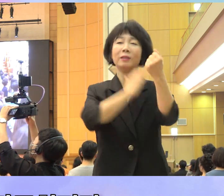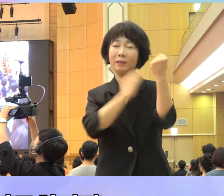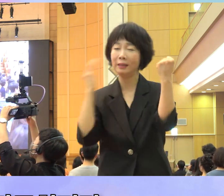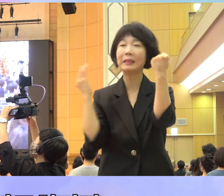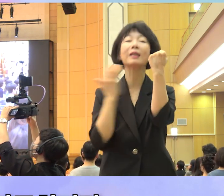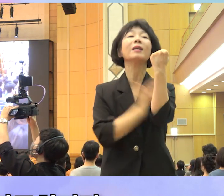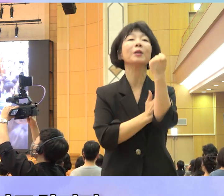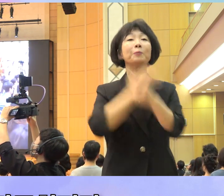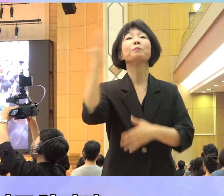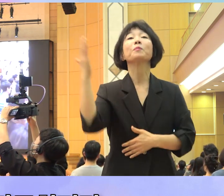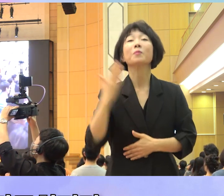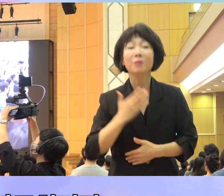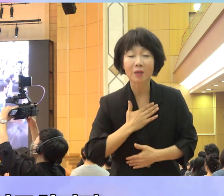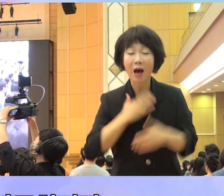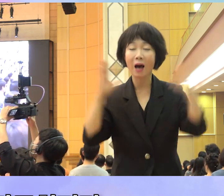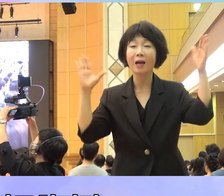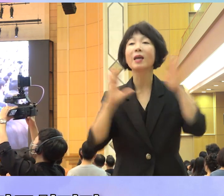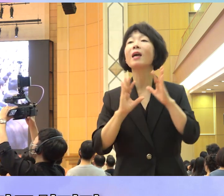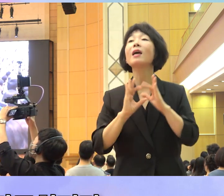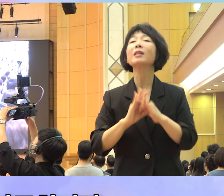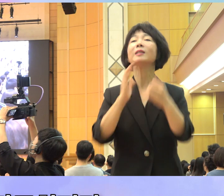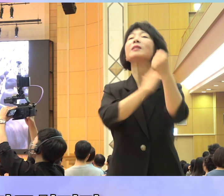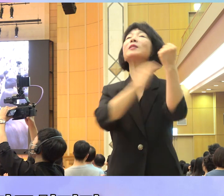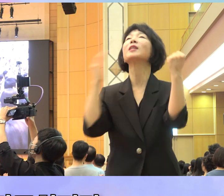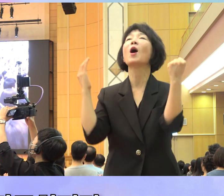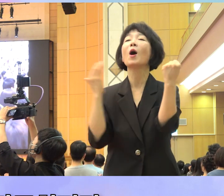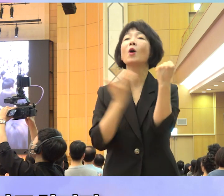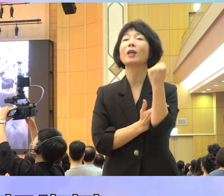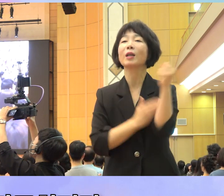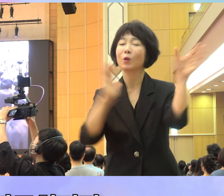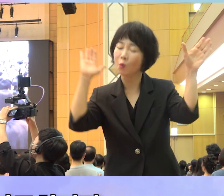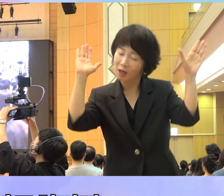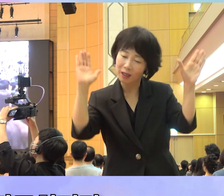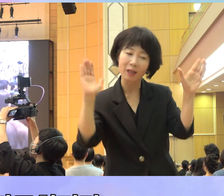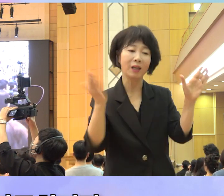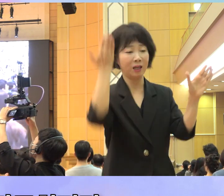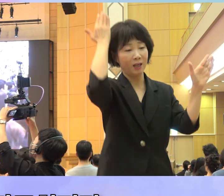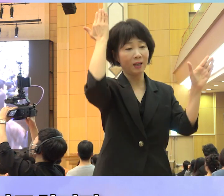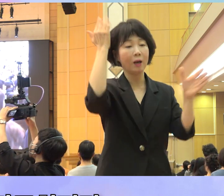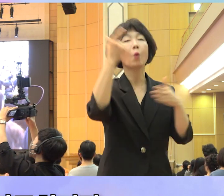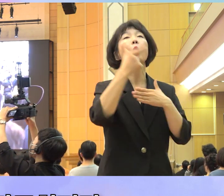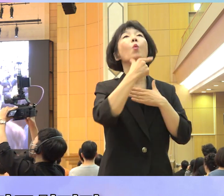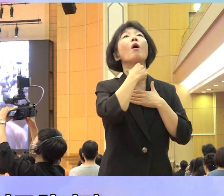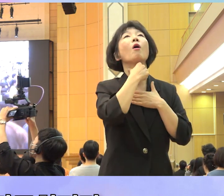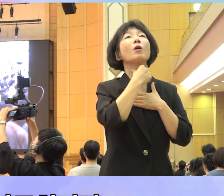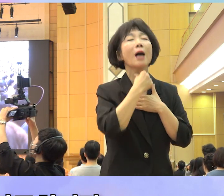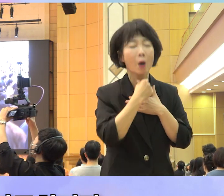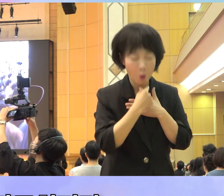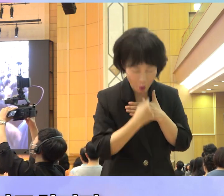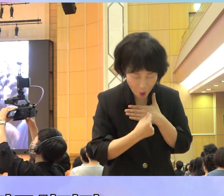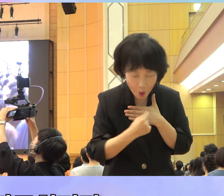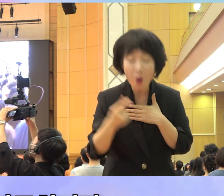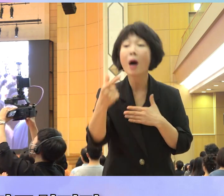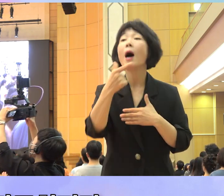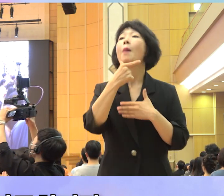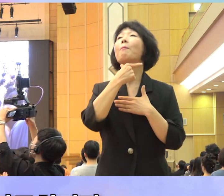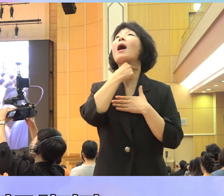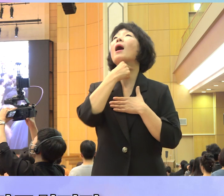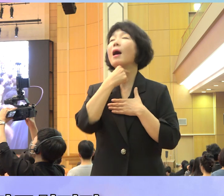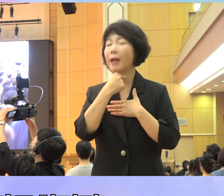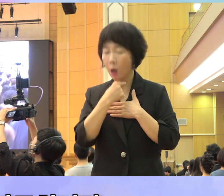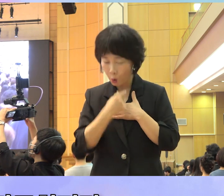성령님의 권능이 나의 능력이 되기